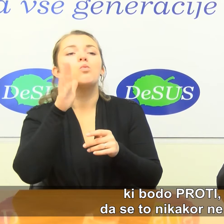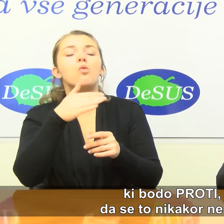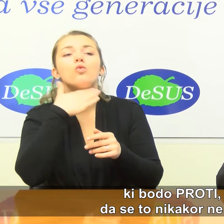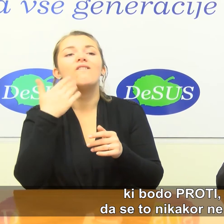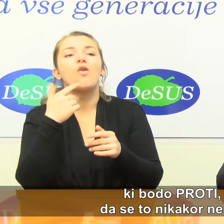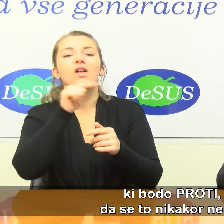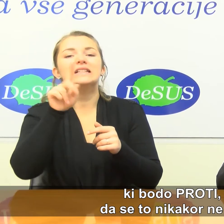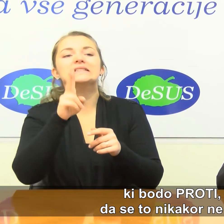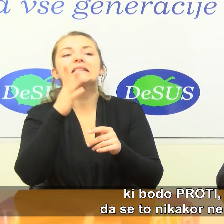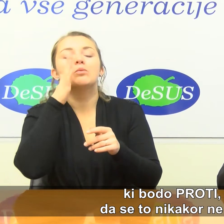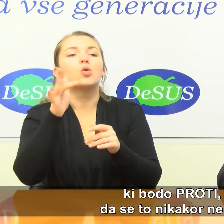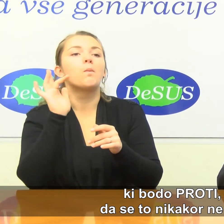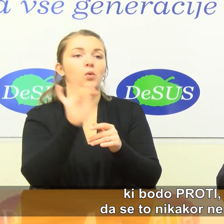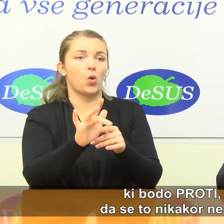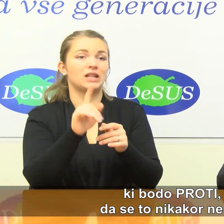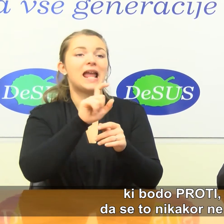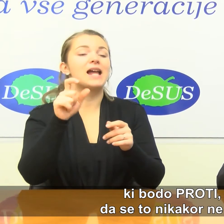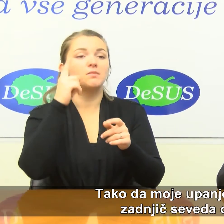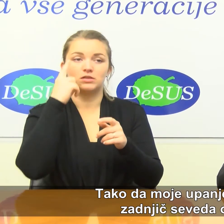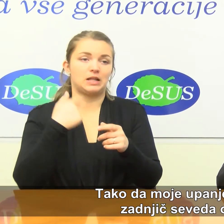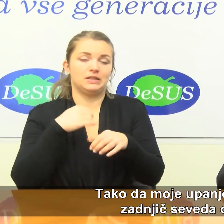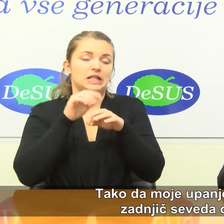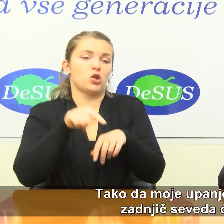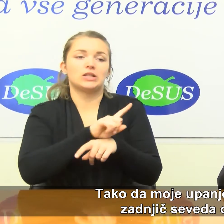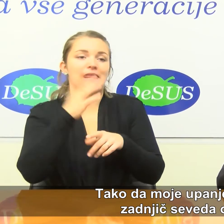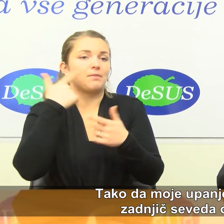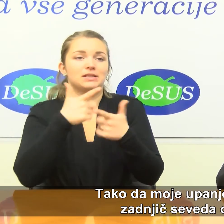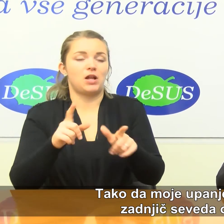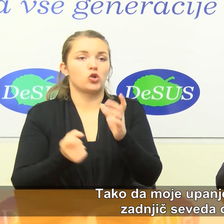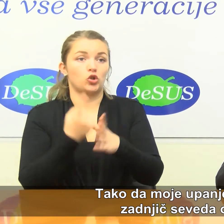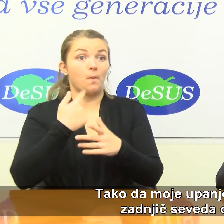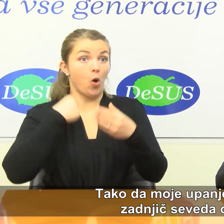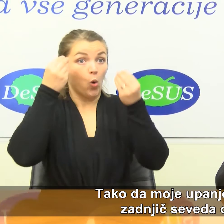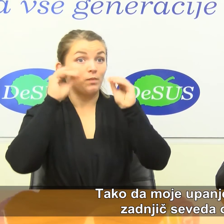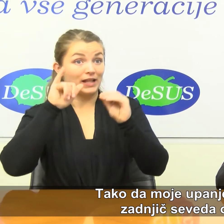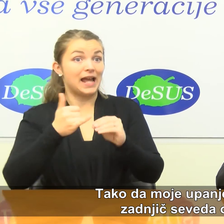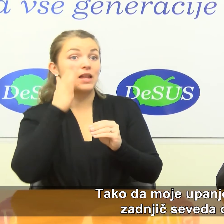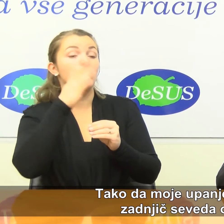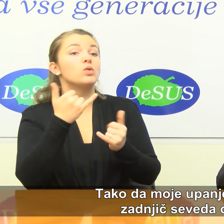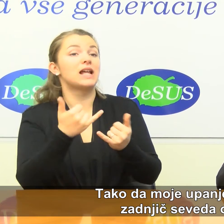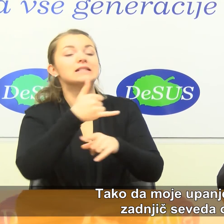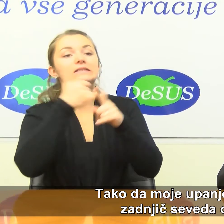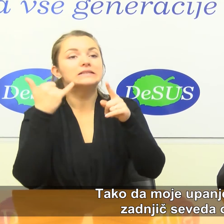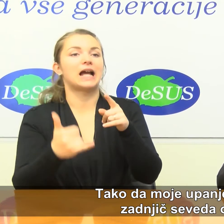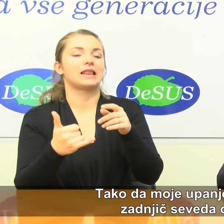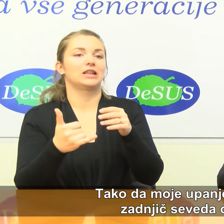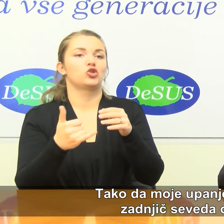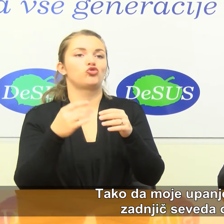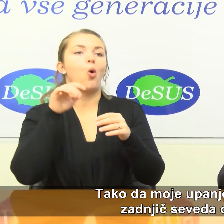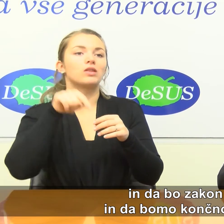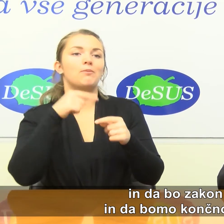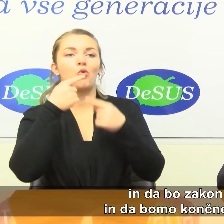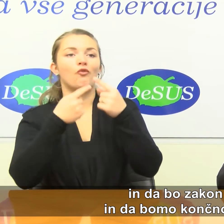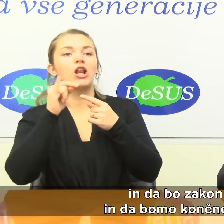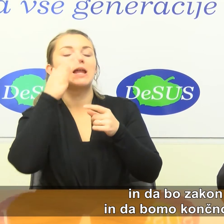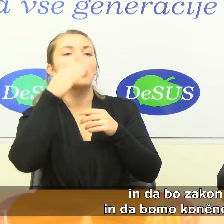mi zdi, da se to nikakor ne bi smelo zgoditi. Tako da moje upanje je, da bomo zdaj zadnjič seveda o tem